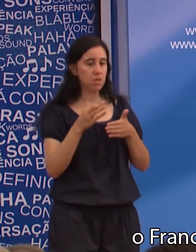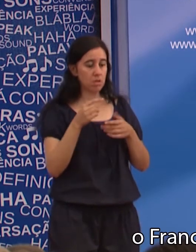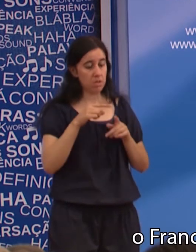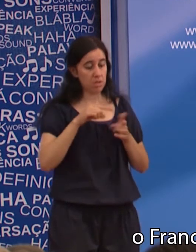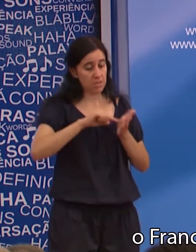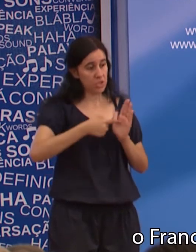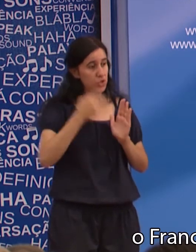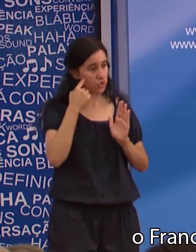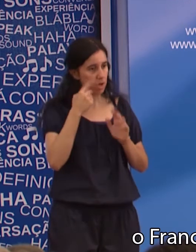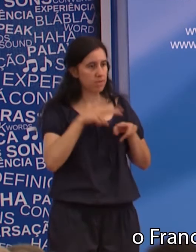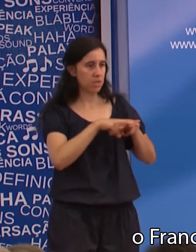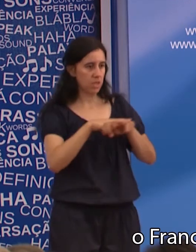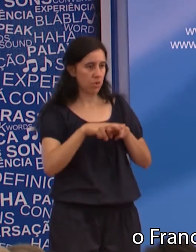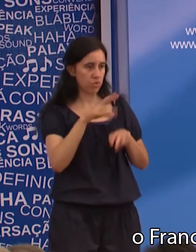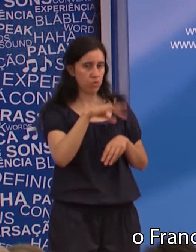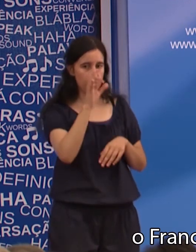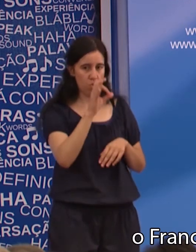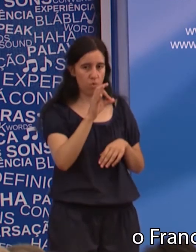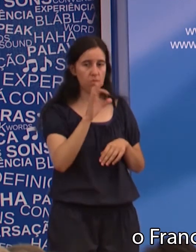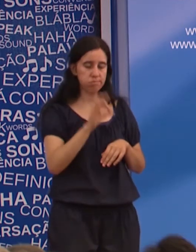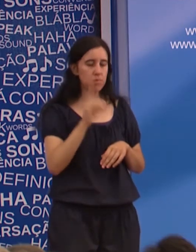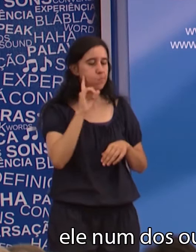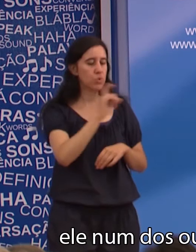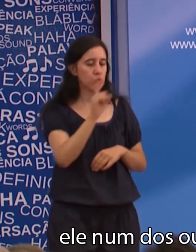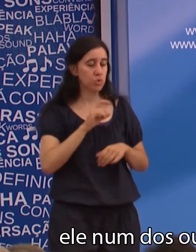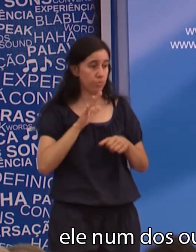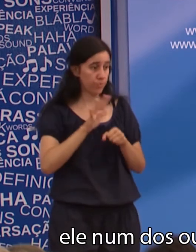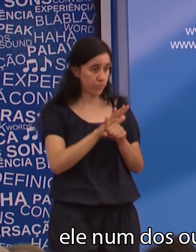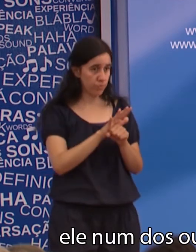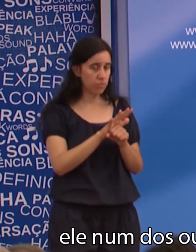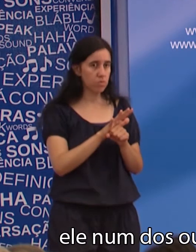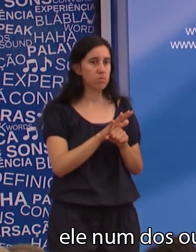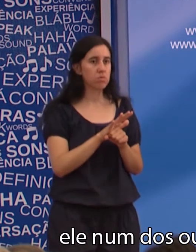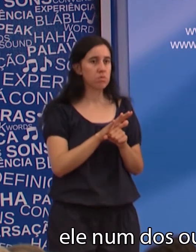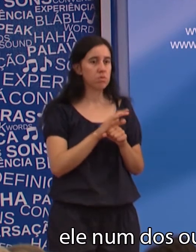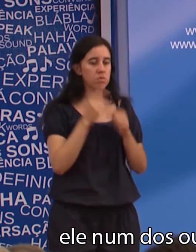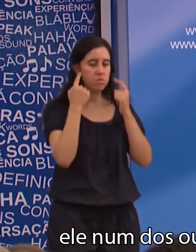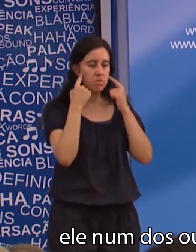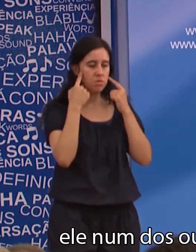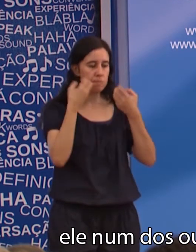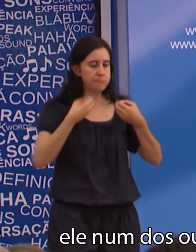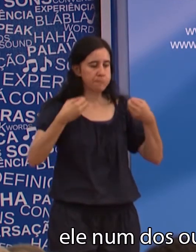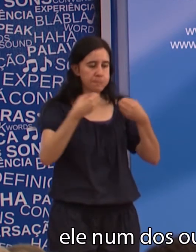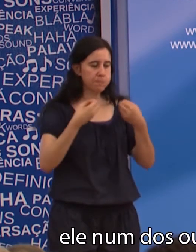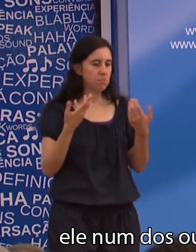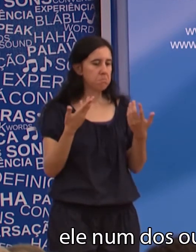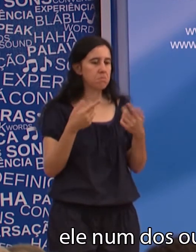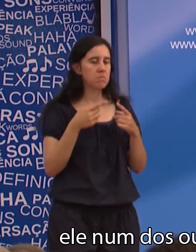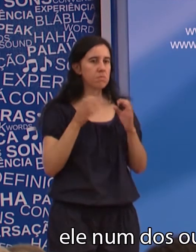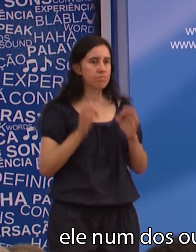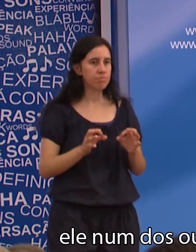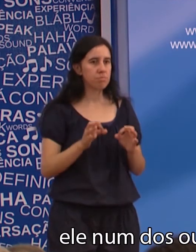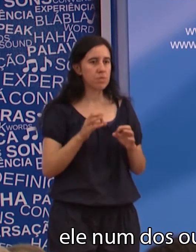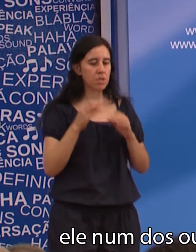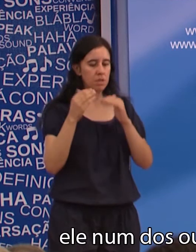o diagnóstico feito de surdez profunda. Ele, num dos ouvidos, nem sequer respondeu no limite